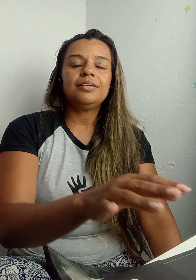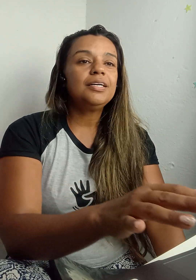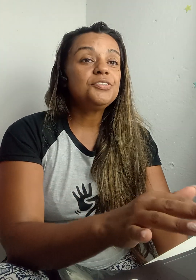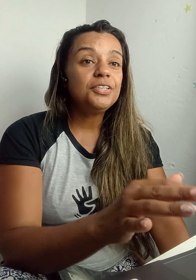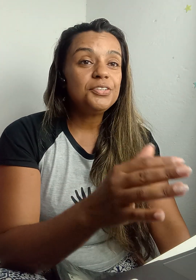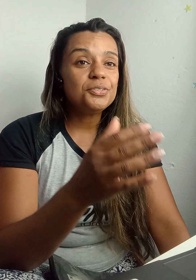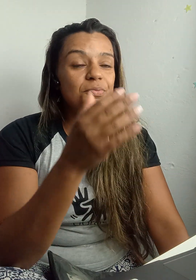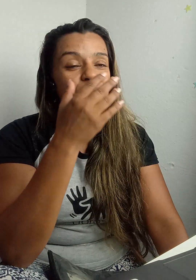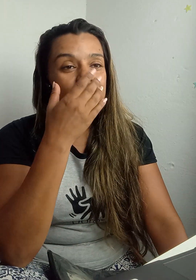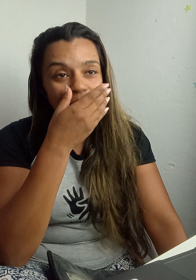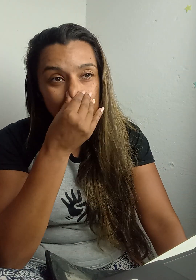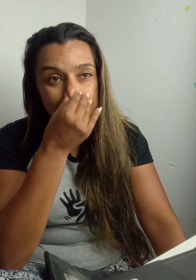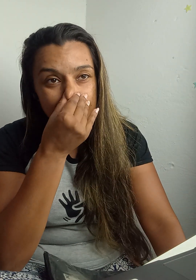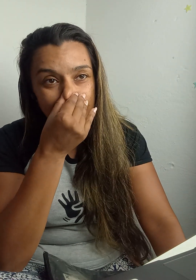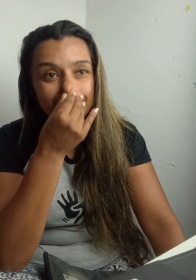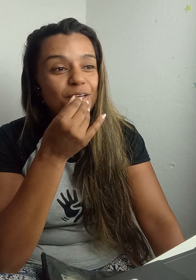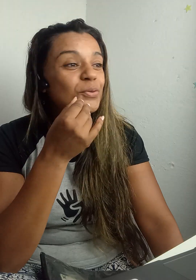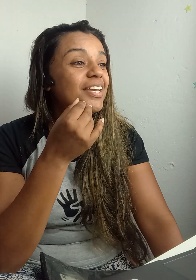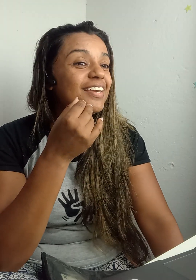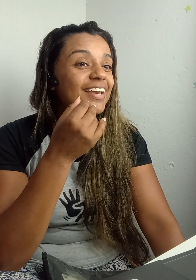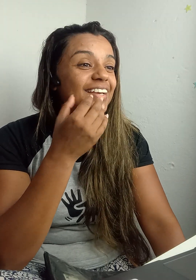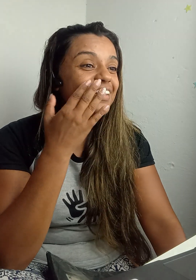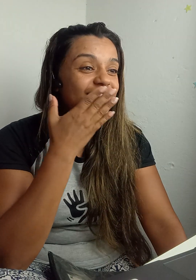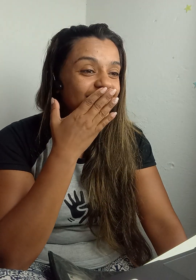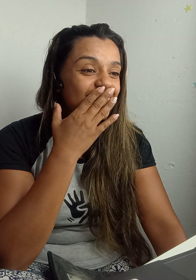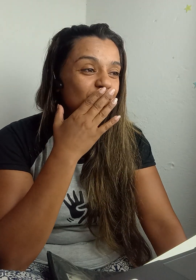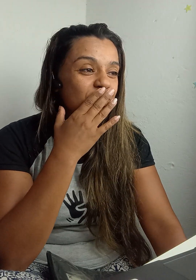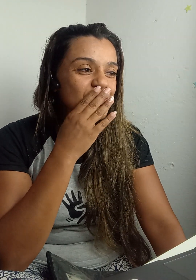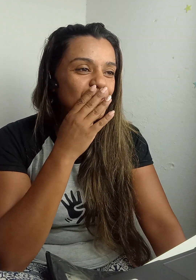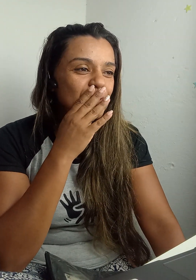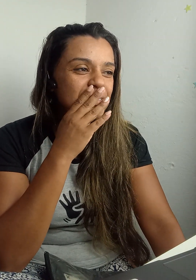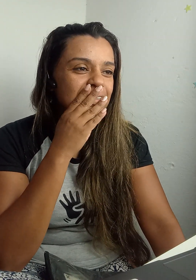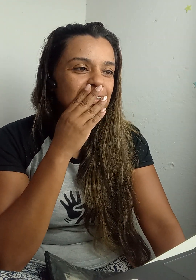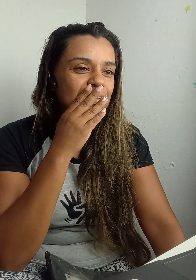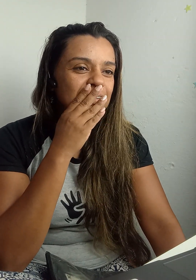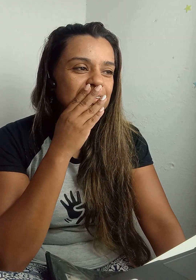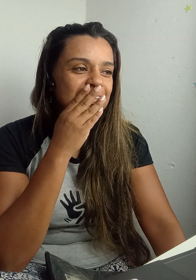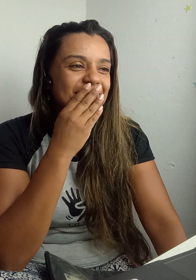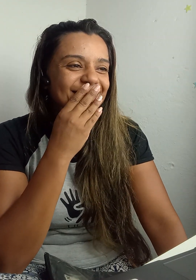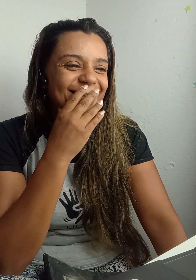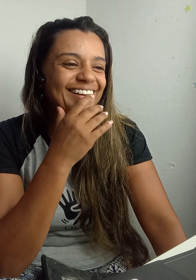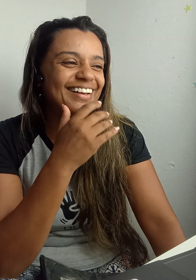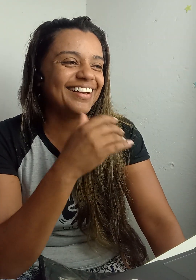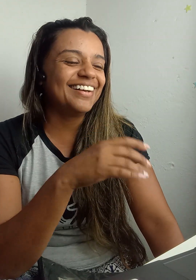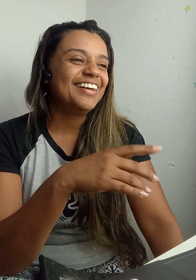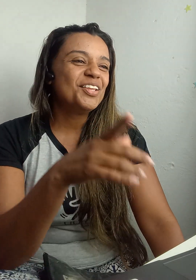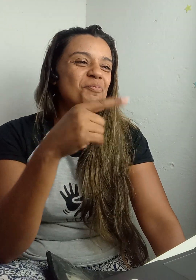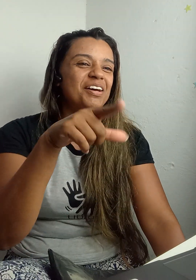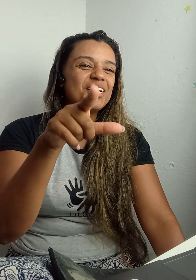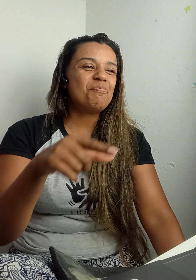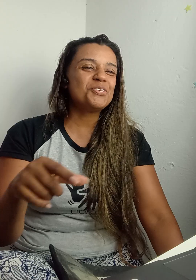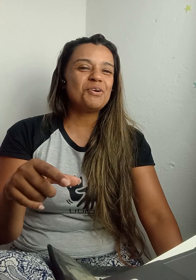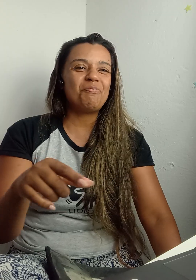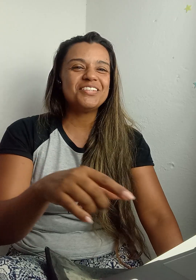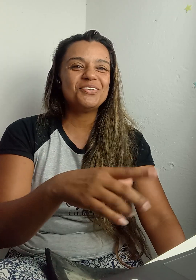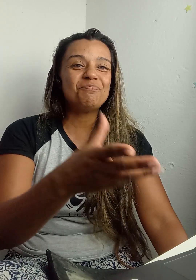Ai, gente, meu Deus. Eu neguei a entrada da pessoa, misericórdia. Tomara que a pessoa peça, já